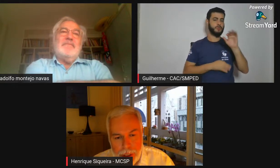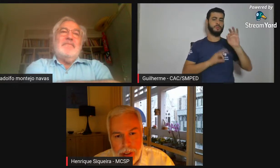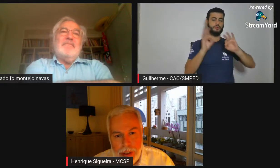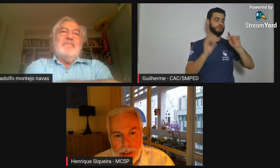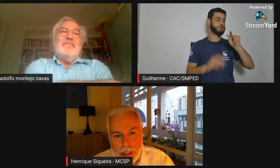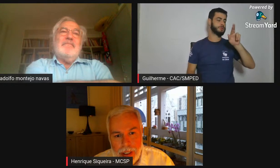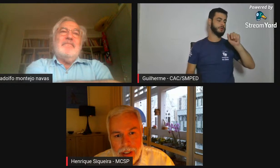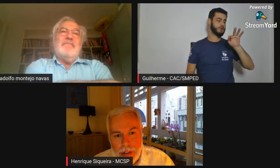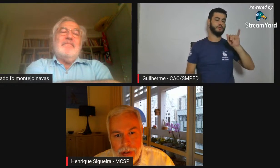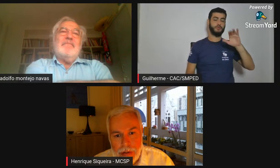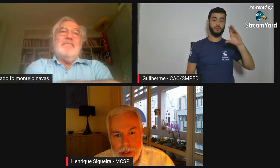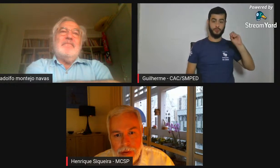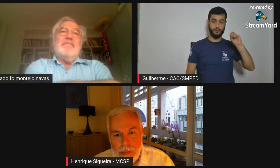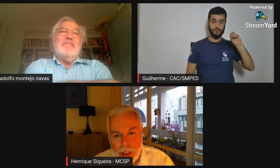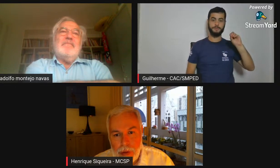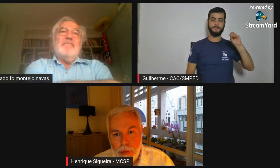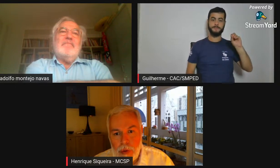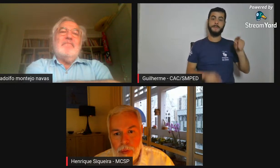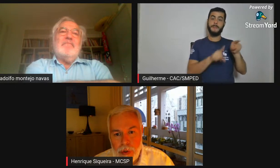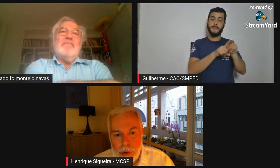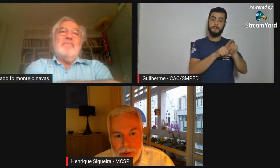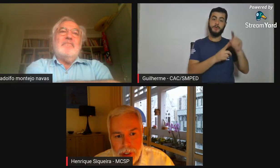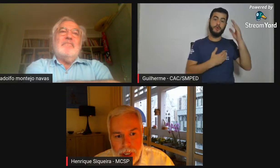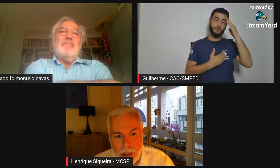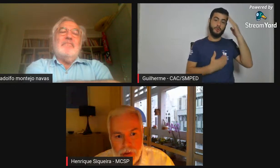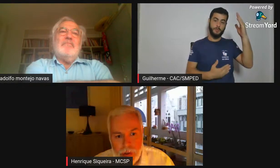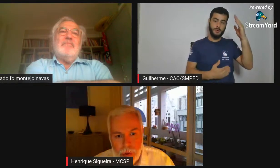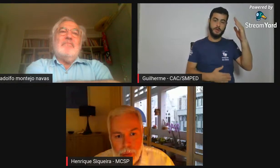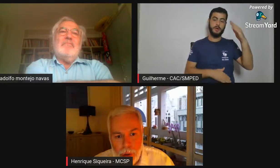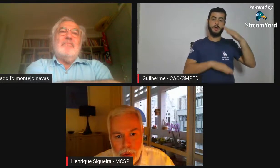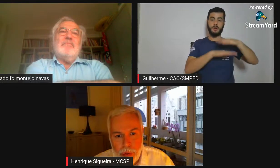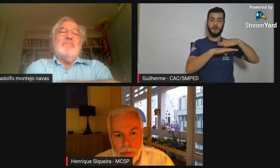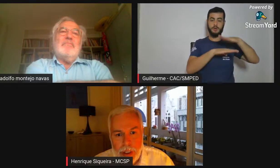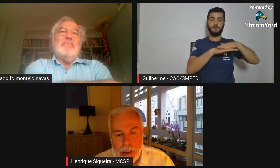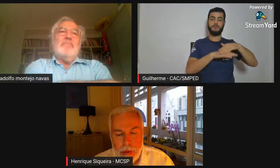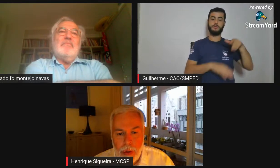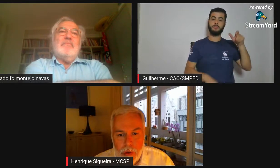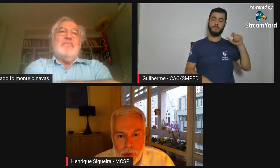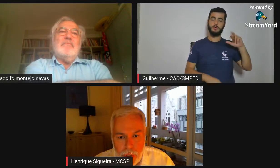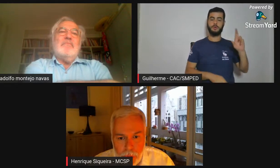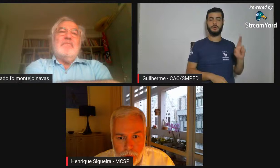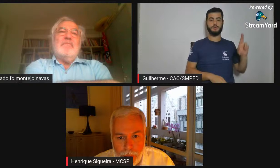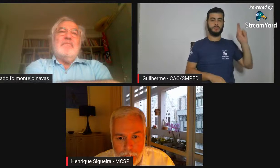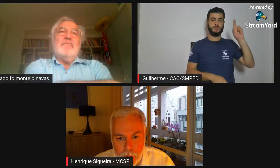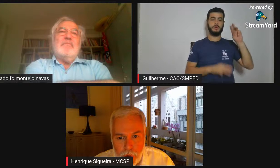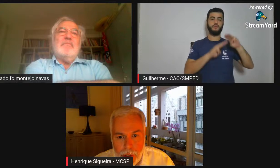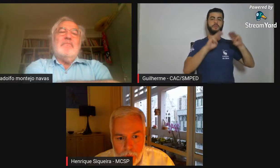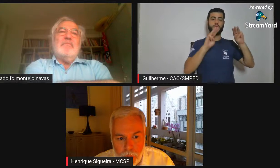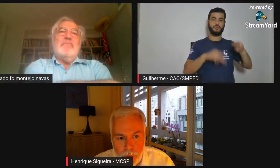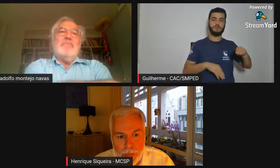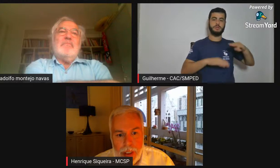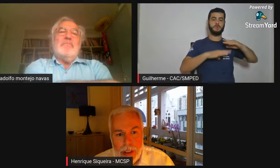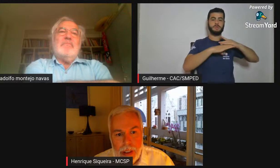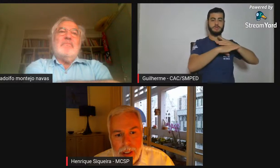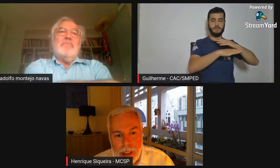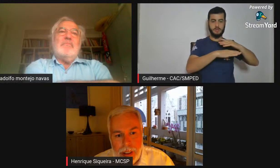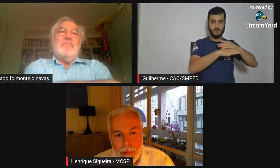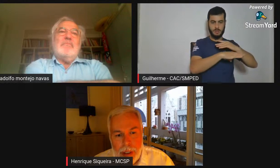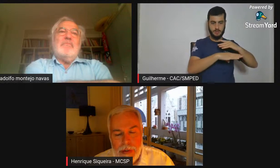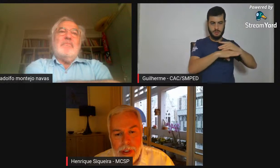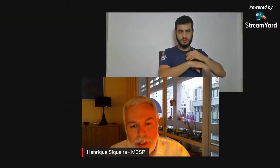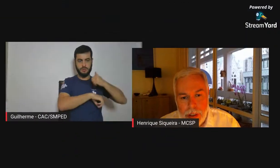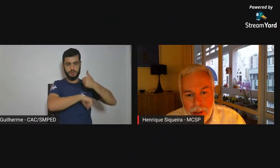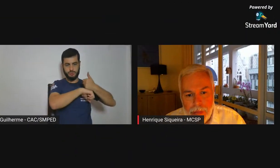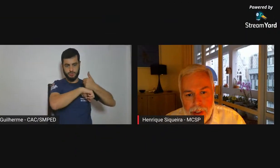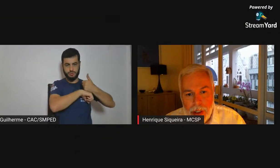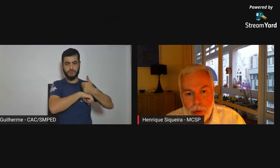eu também queria agradecer em nome do Museu da Cidade de São Paulo e do nosso diretor Marcos Cartum a